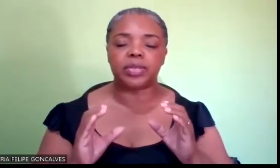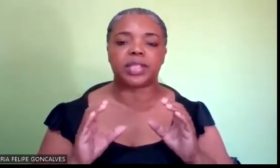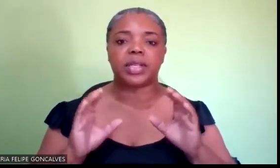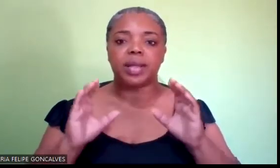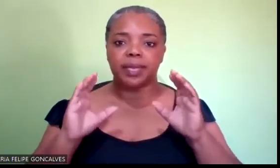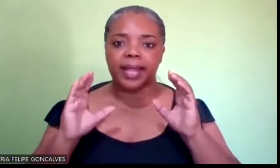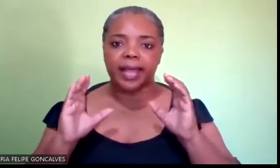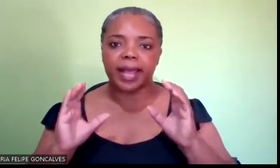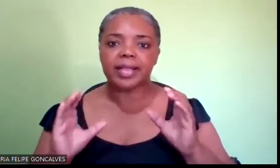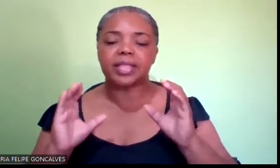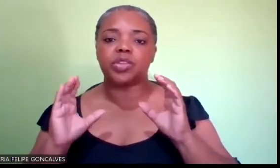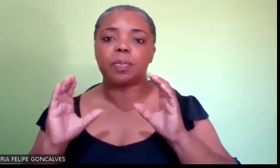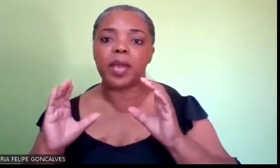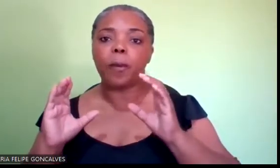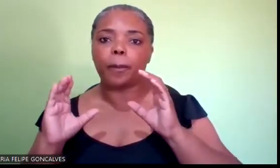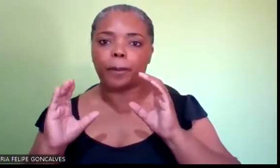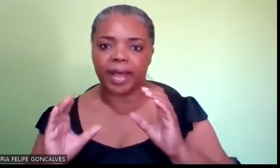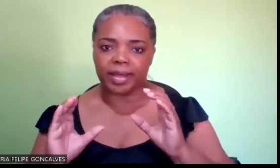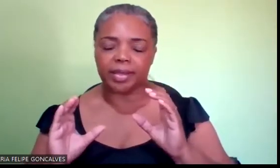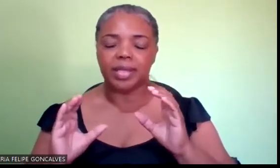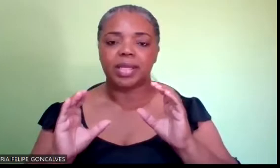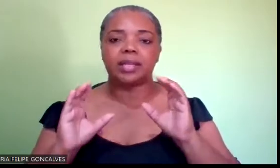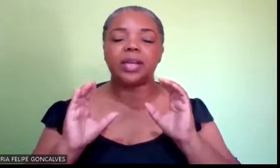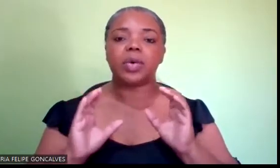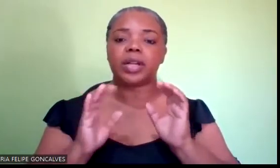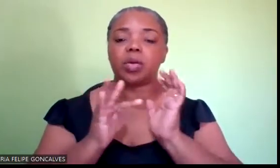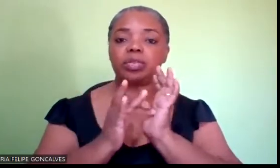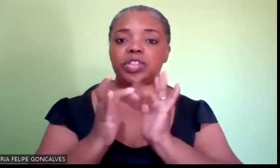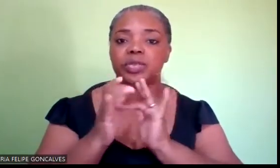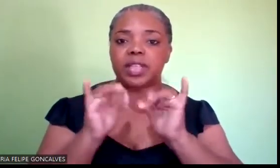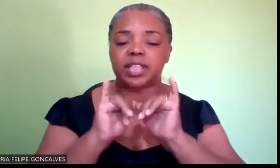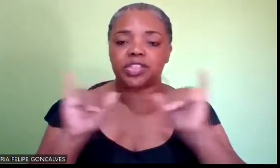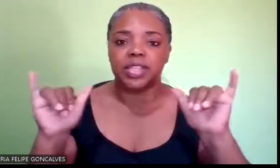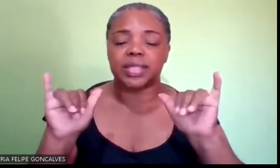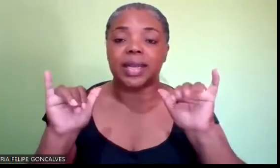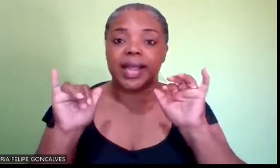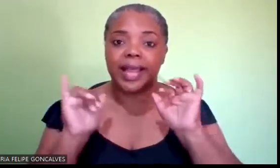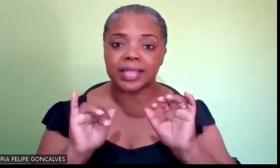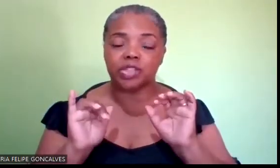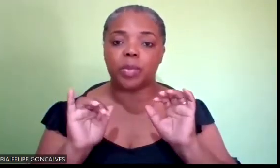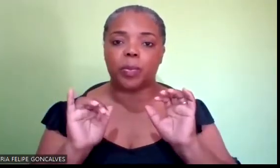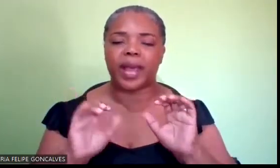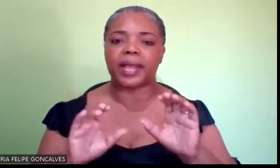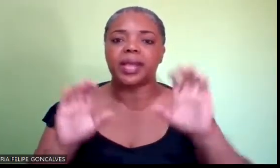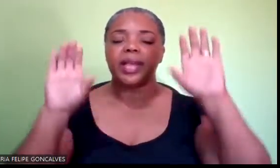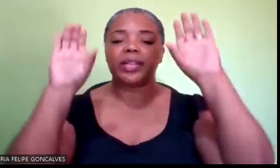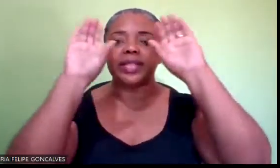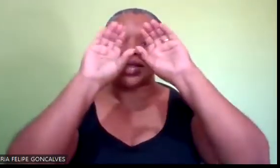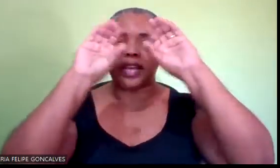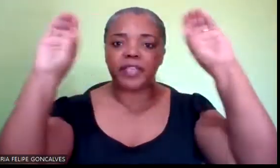traduzir na casa de meu pai. Então, olha, quando Jesus ele diz na casa de meu pai, então ele está se referindo